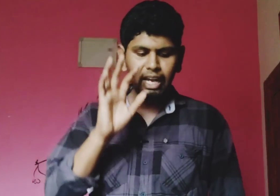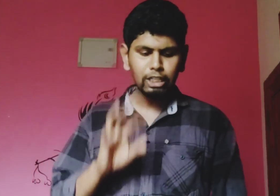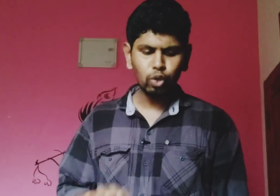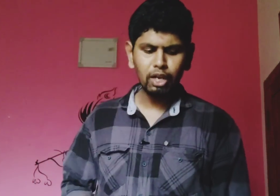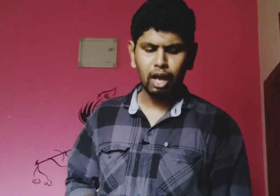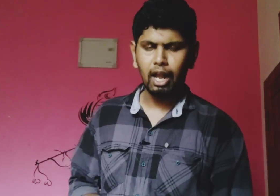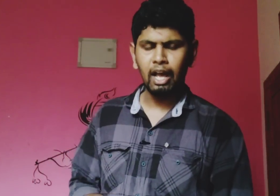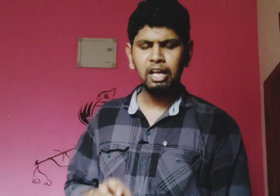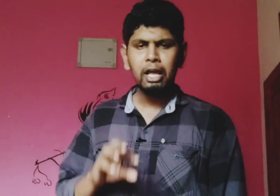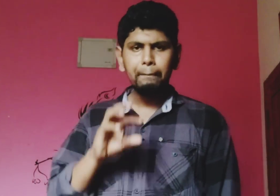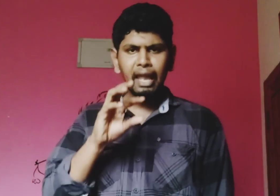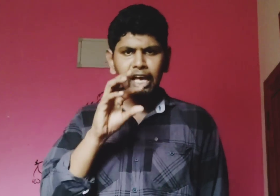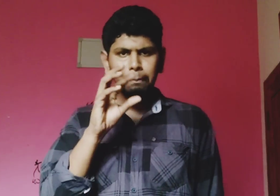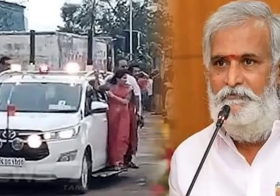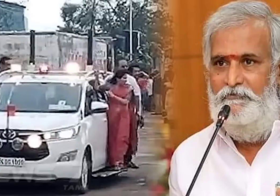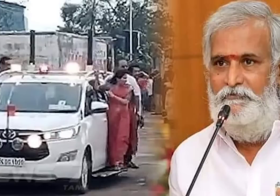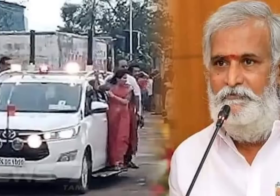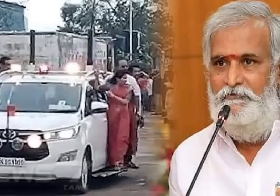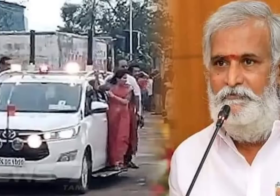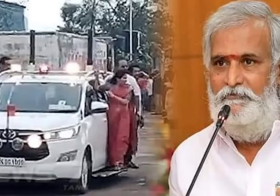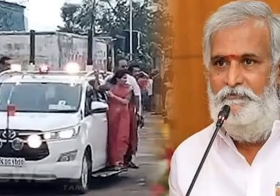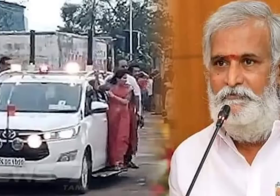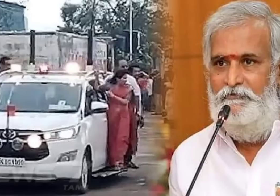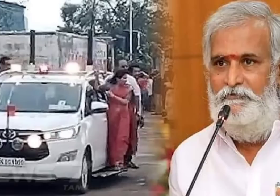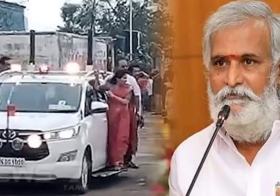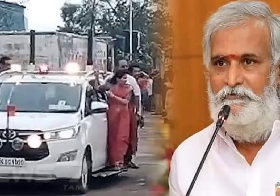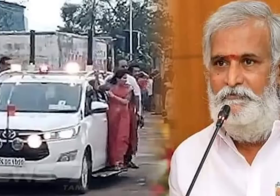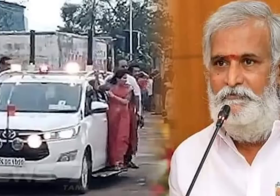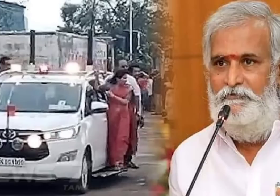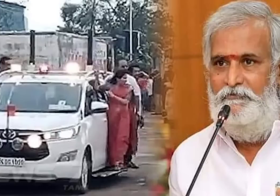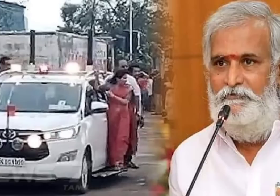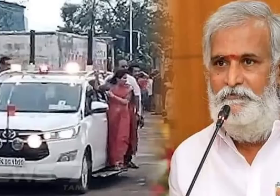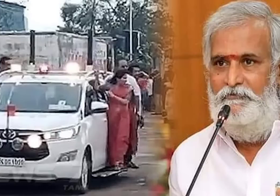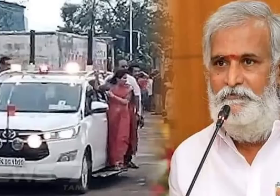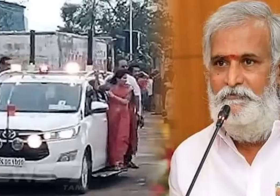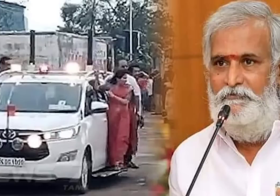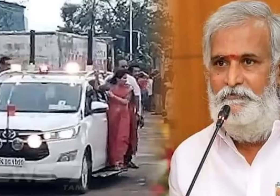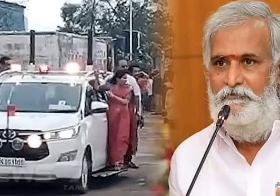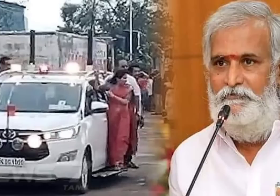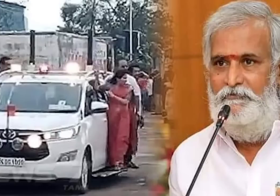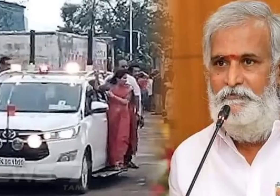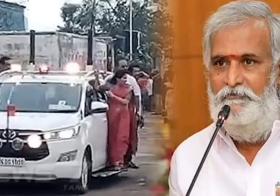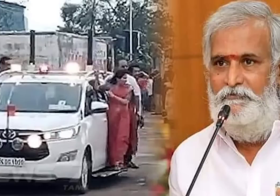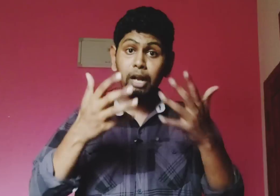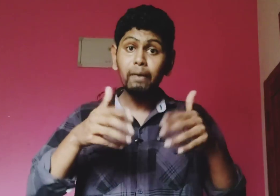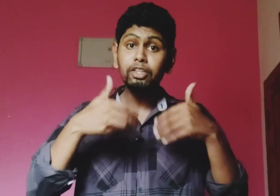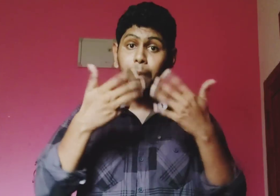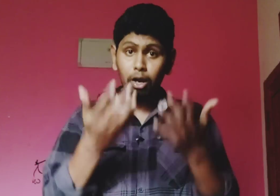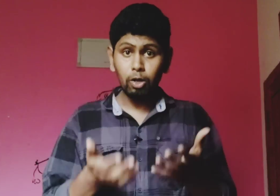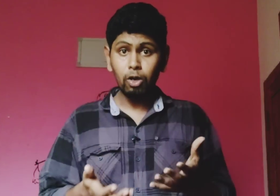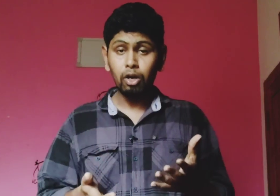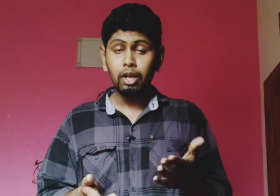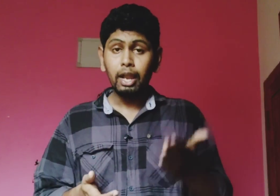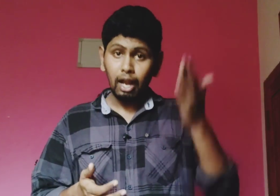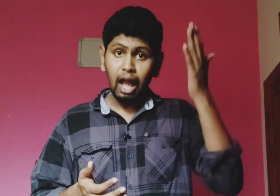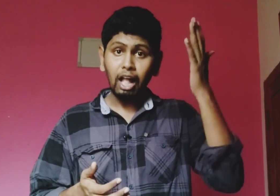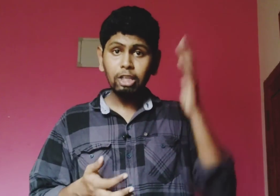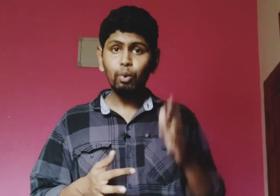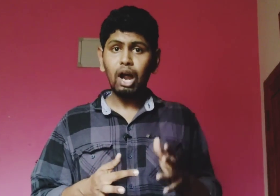என்ன சொல்லியிருக்காருன்னா, மேயர் பிரியா அவர்கள் அந்த கார்ல வந்து தொங்கிட்டே போனாங்க பார்த்தீங்களா, அதை துணிச்சலாக நம்ம வந்து பார்க்கணும். ஏன்னா அதிமுக